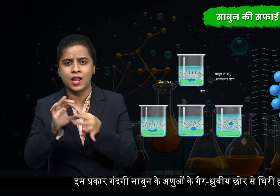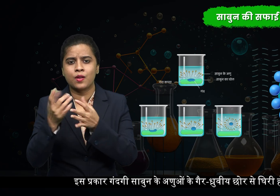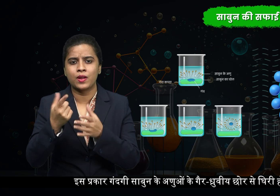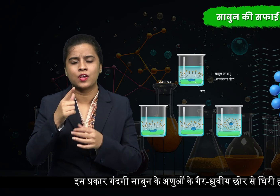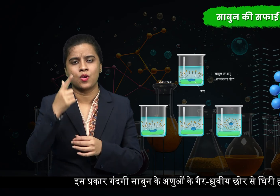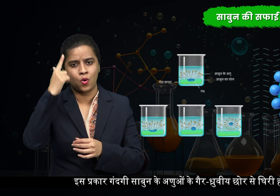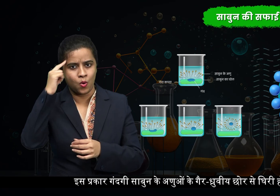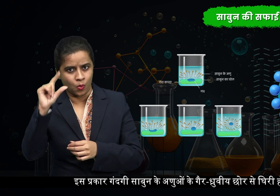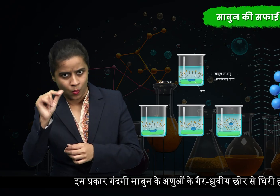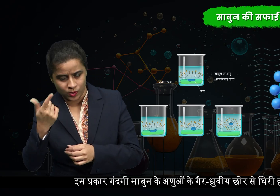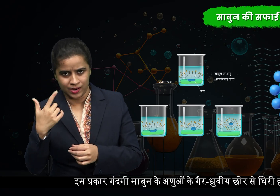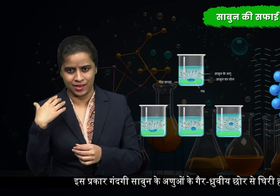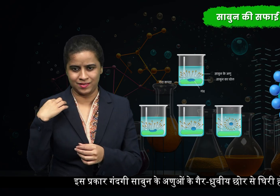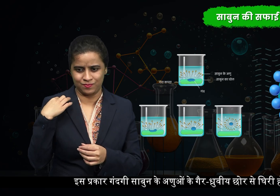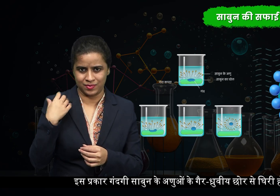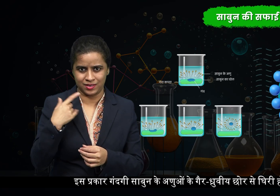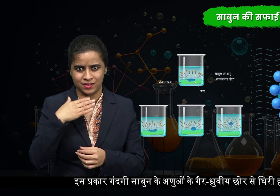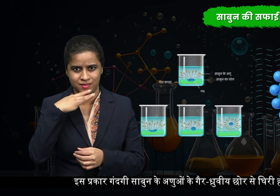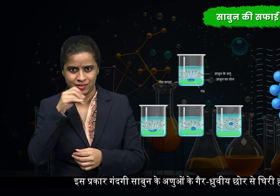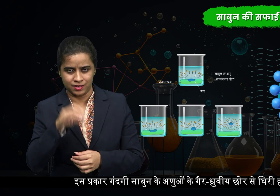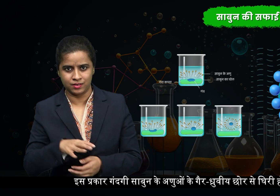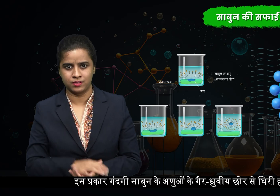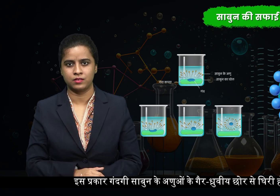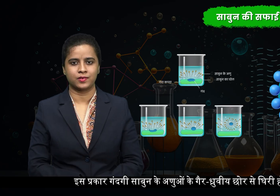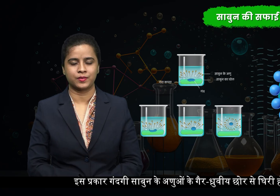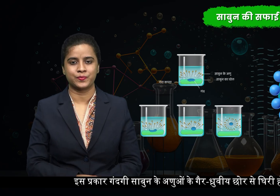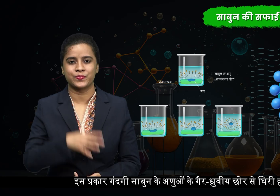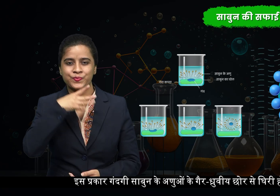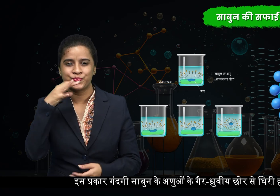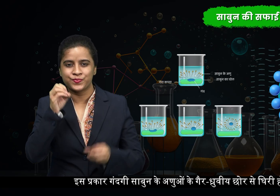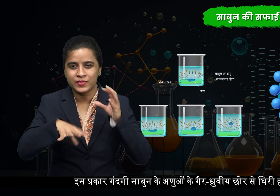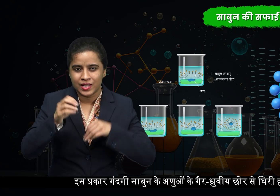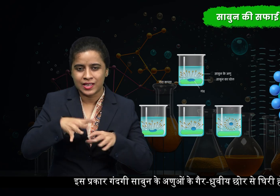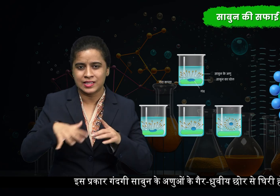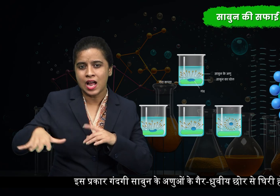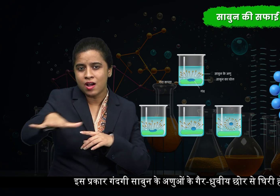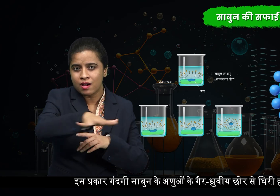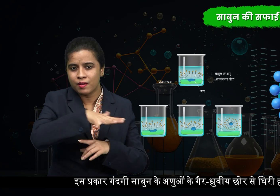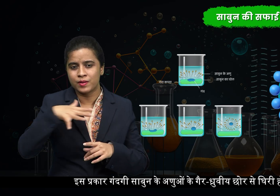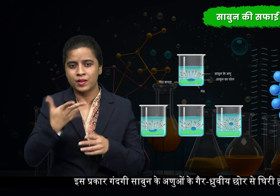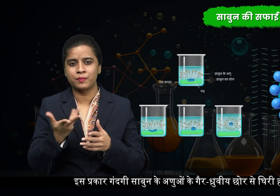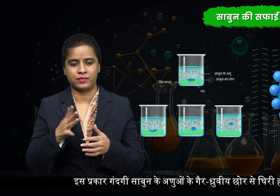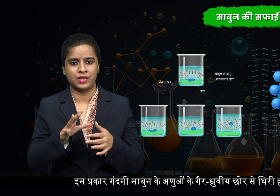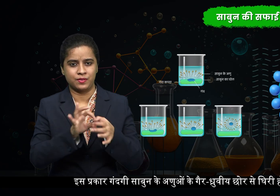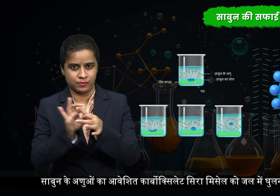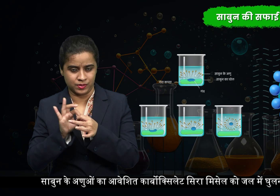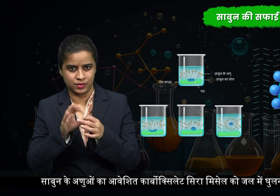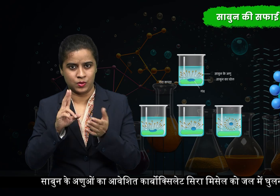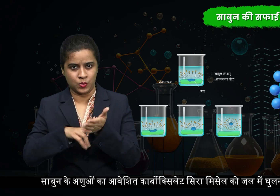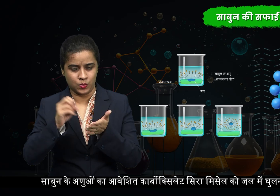प्रकार गंदगी साबुन के अणुओं के गैर ध्रुवीय छोर से घिरी होती हैं। साबुन के